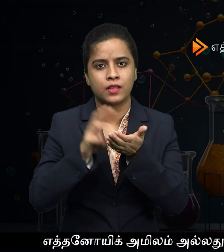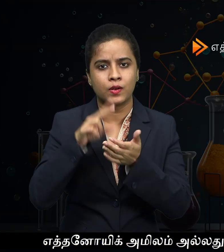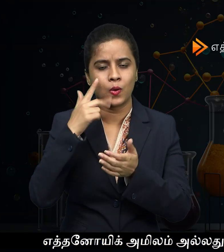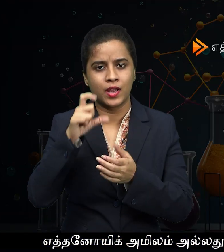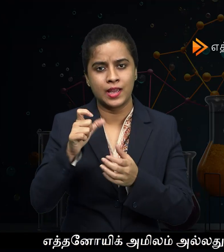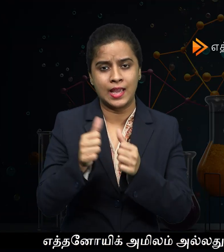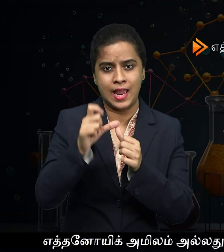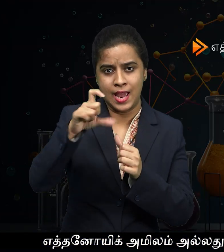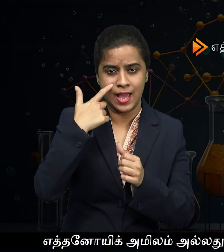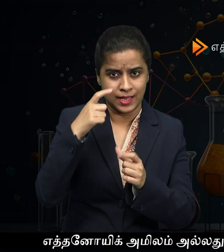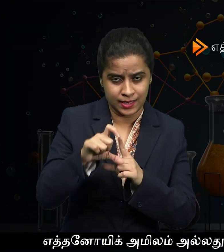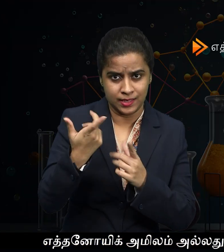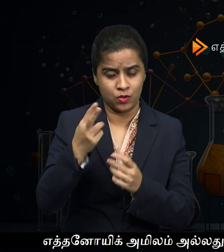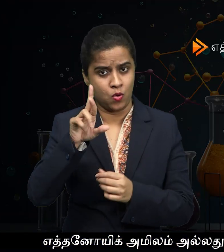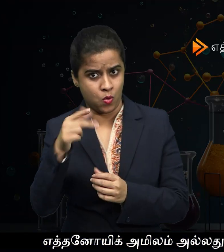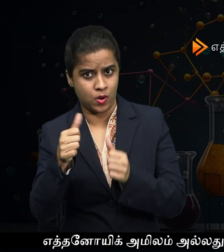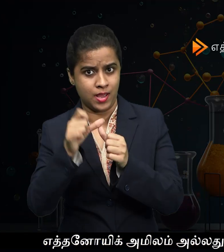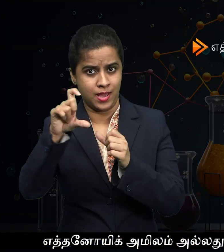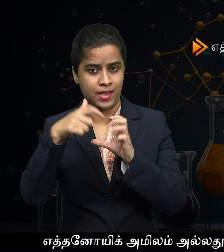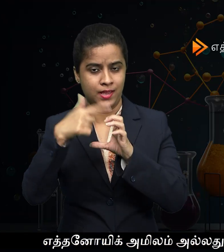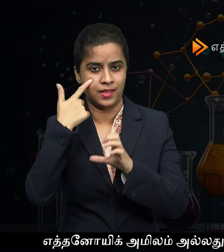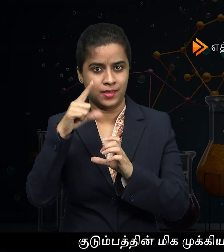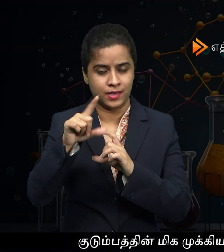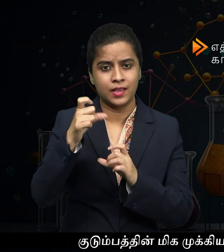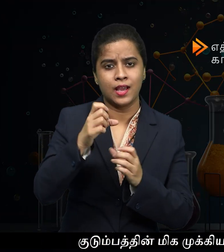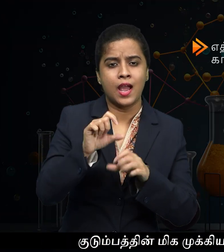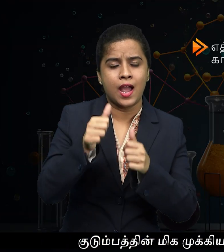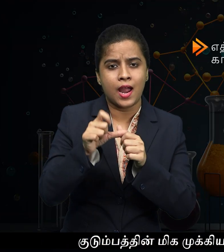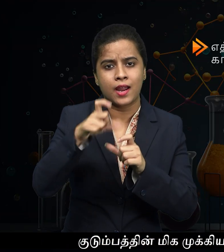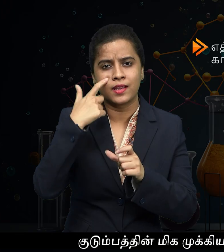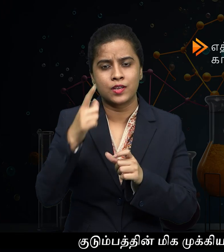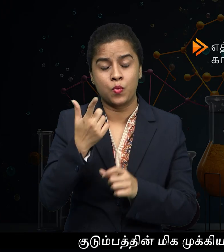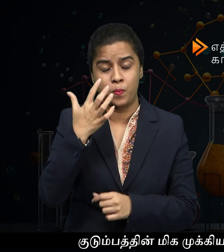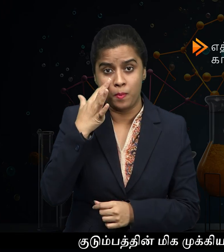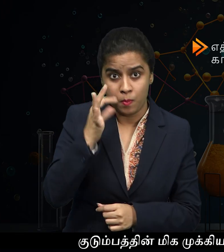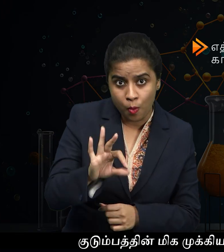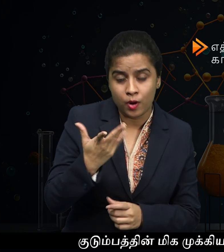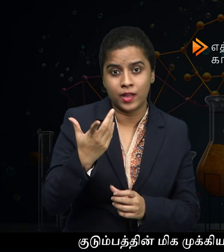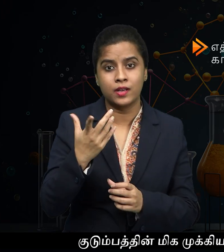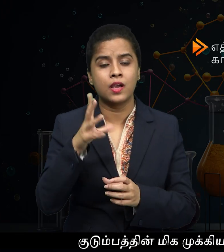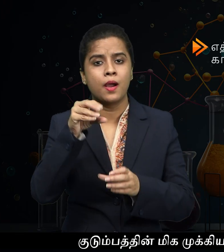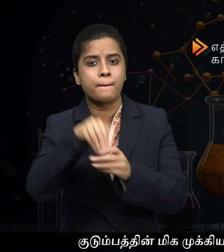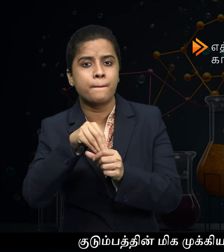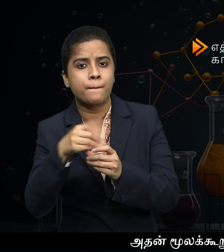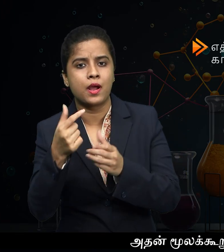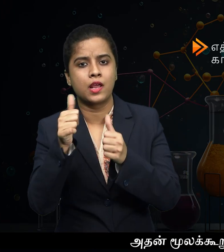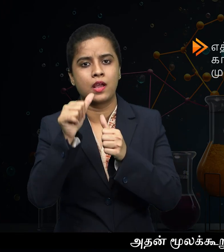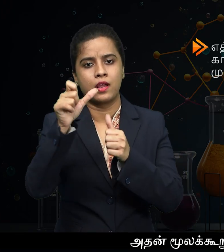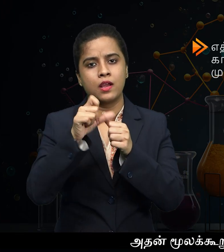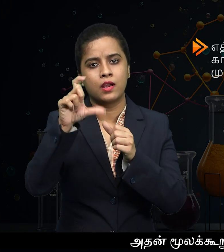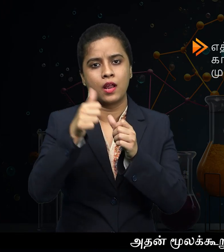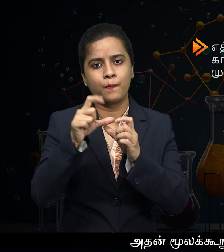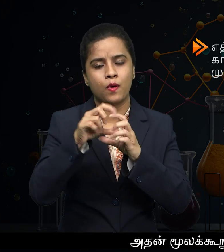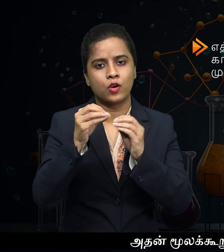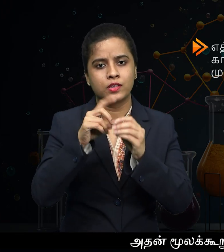எத்தனோயிக் அமிலம் அல்லது அசிட்டிக் அமிலம் கார்பாக்சிலிக் அமிலம் குடும்பத்தின் மிக முக்கியமான உறுப்பினர்களின் ஒன்றாகும்.